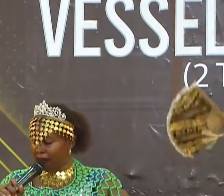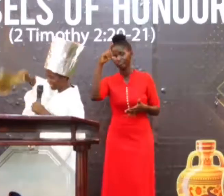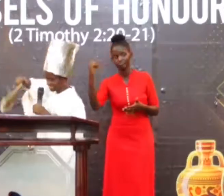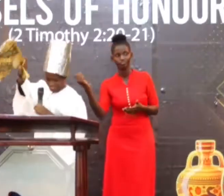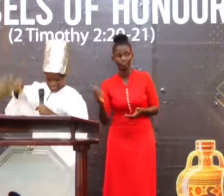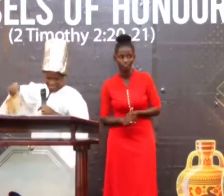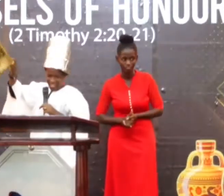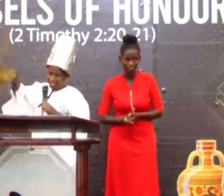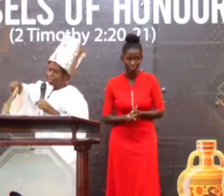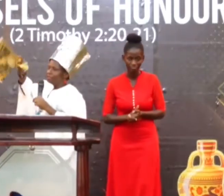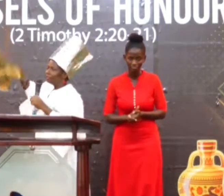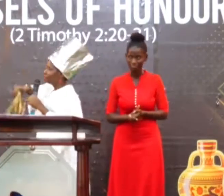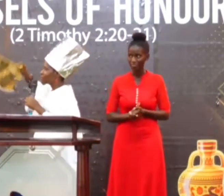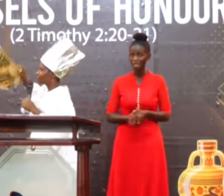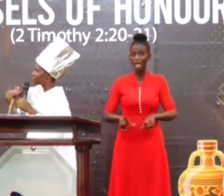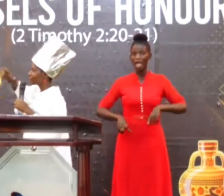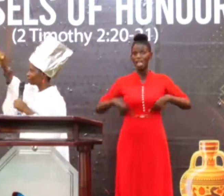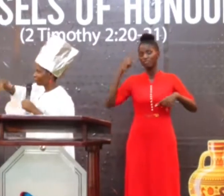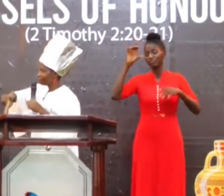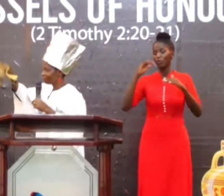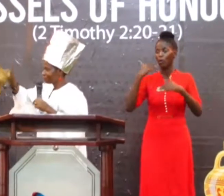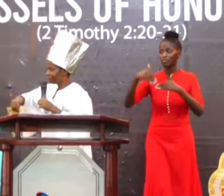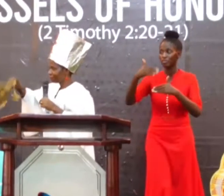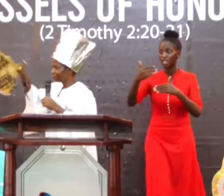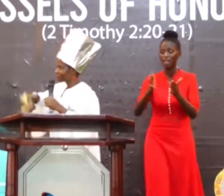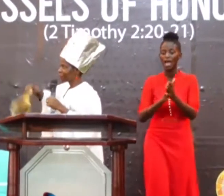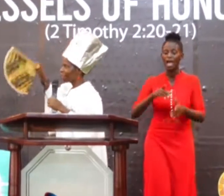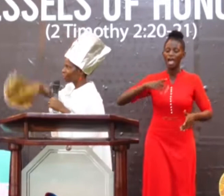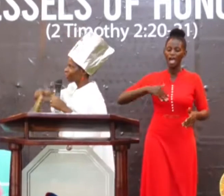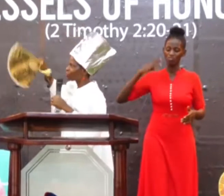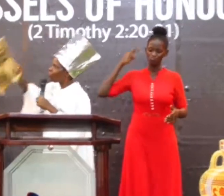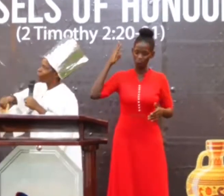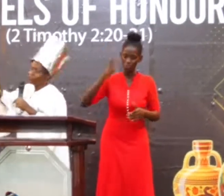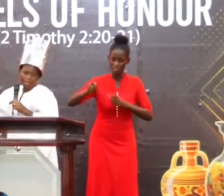omulamu ayi n'abakyala nja kubeera omulamu nja bafuga nnyo